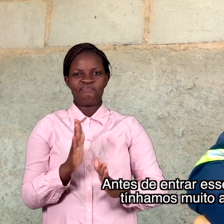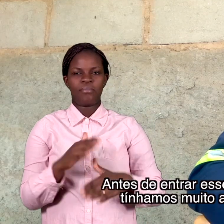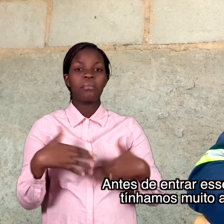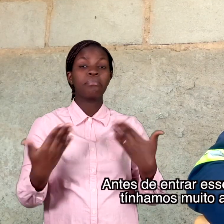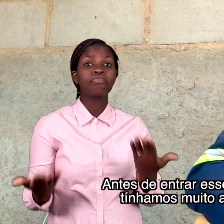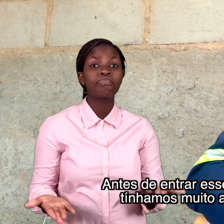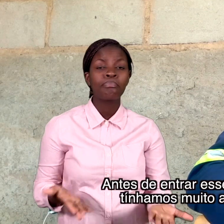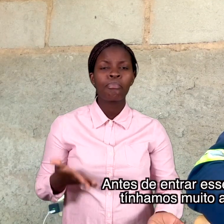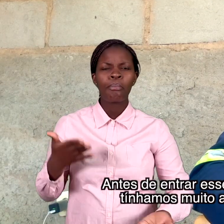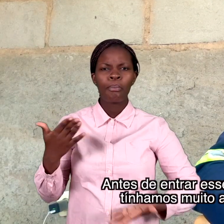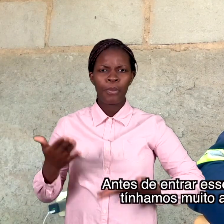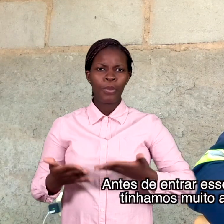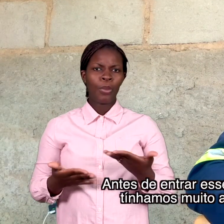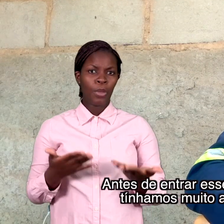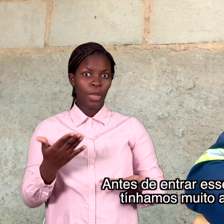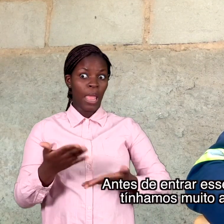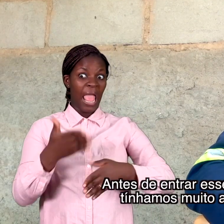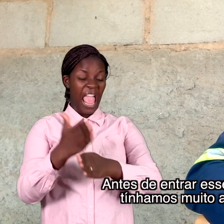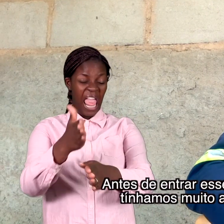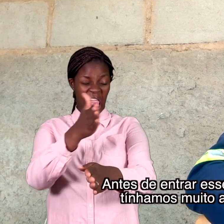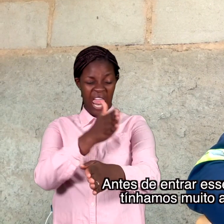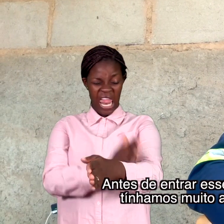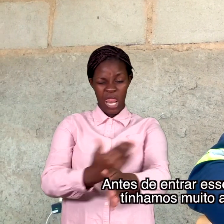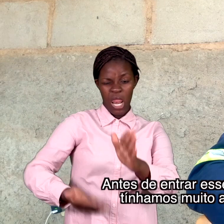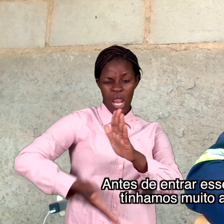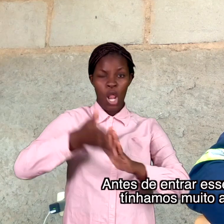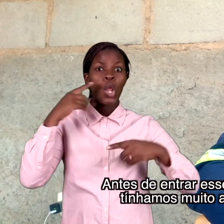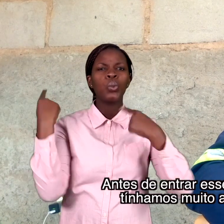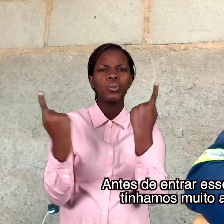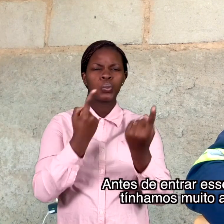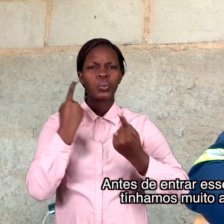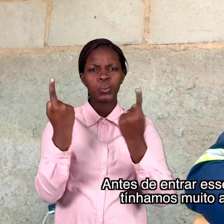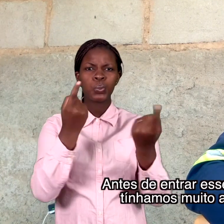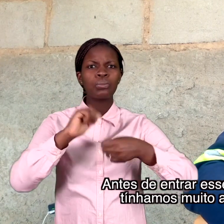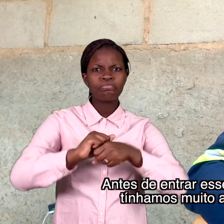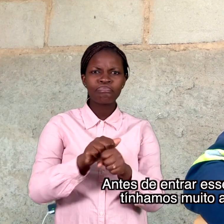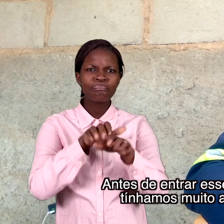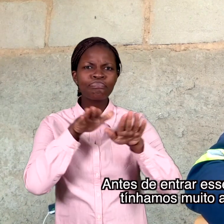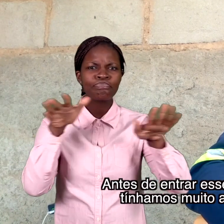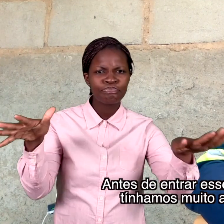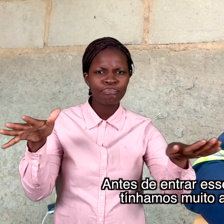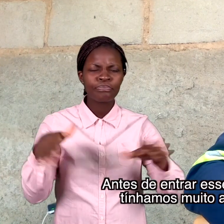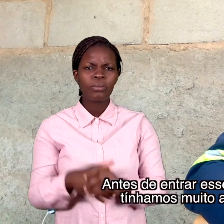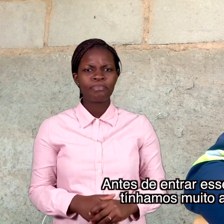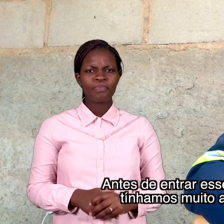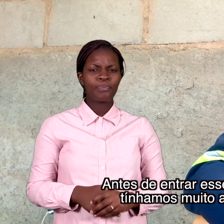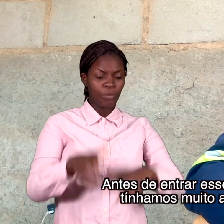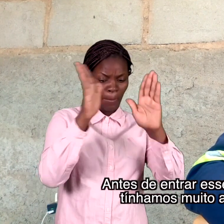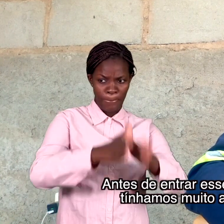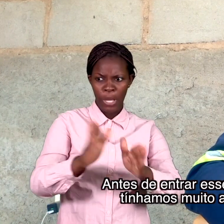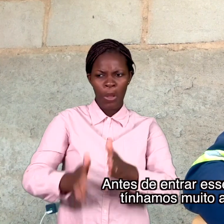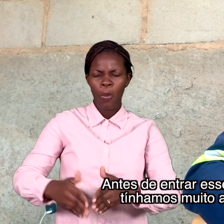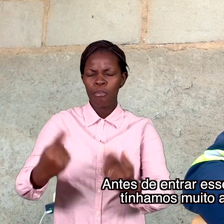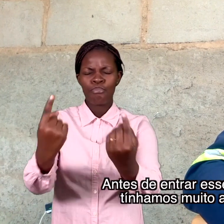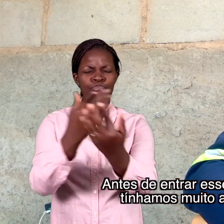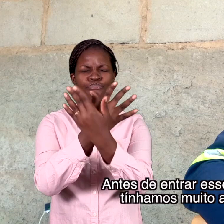Antes de entrar esse problema da Covid-19 aqui na cidade, nós tivemos muito acesso a clientes